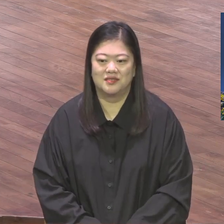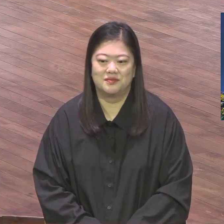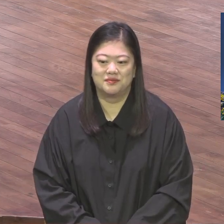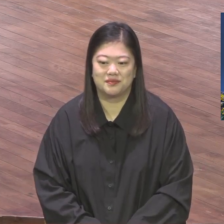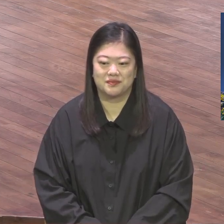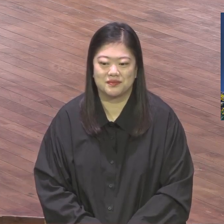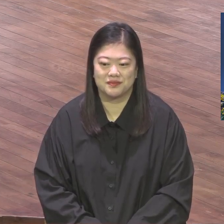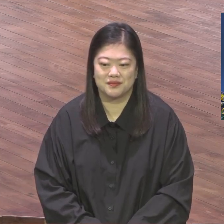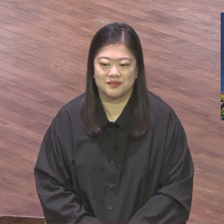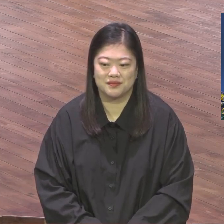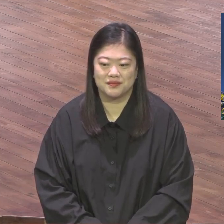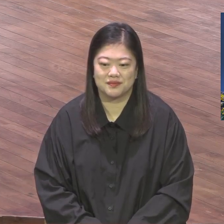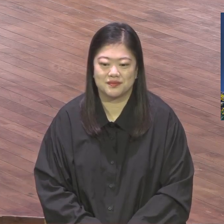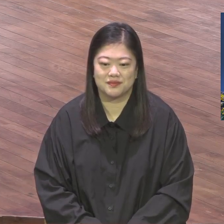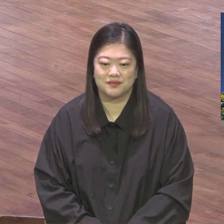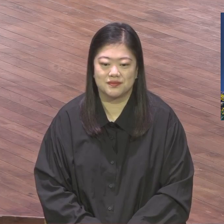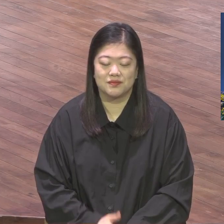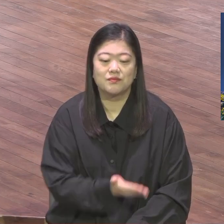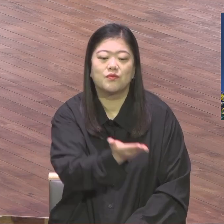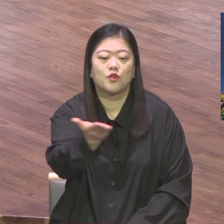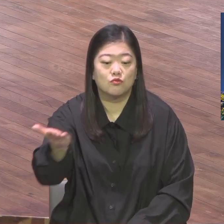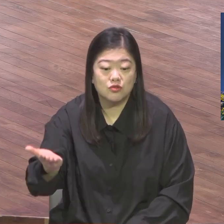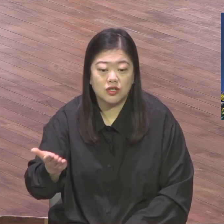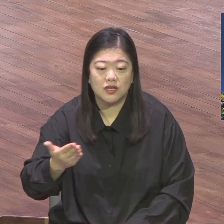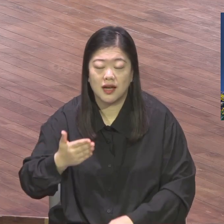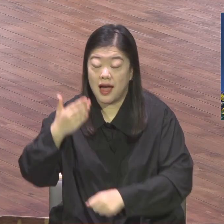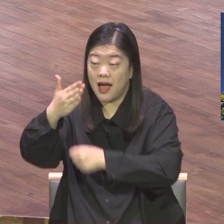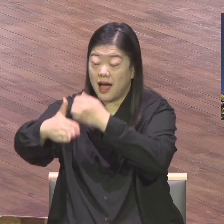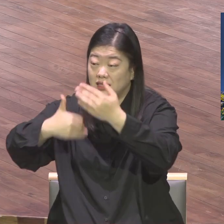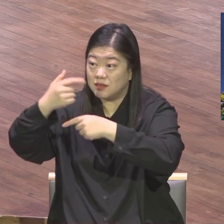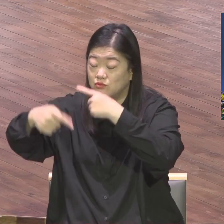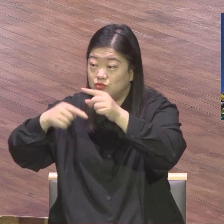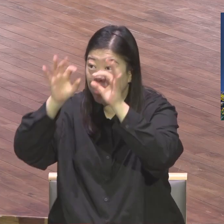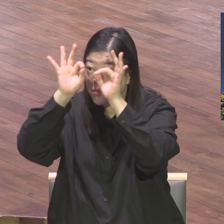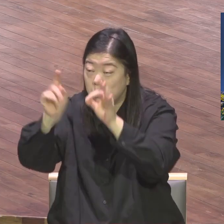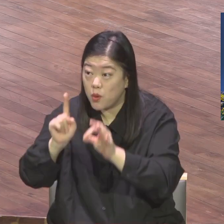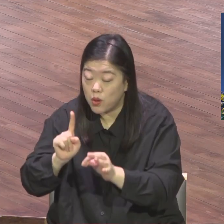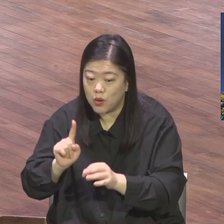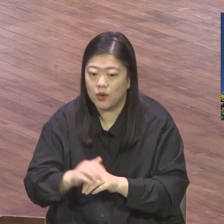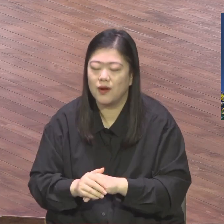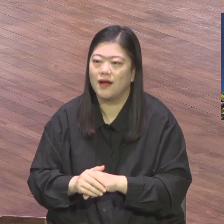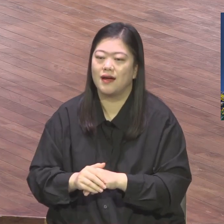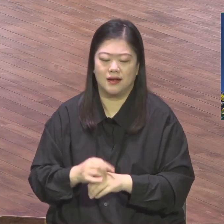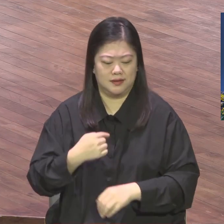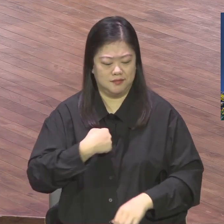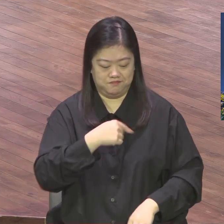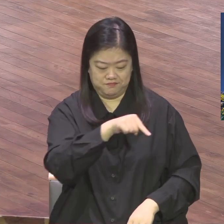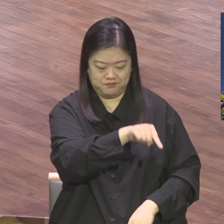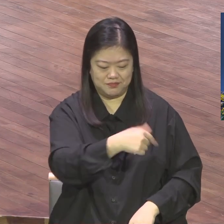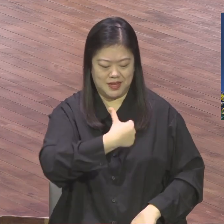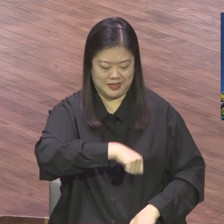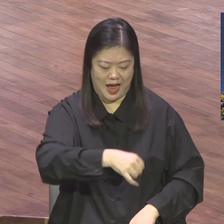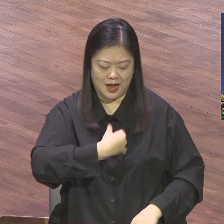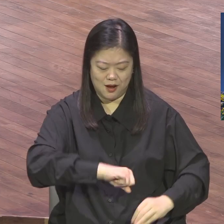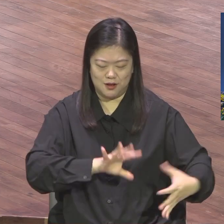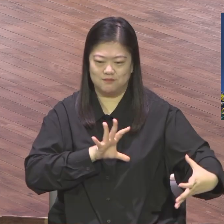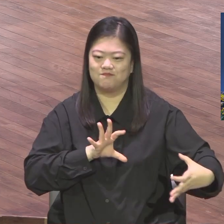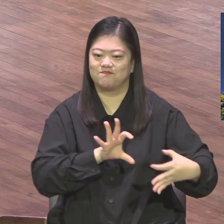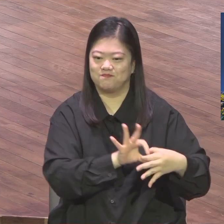음성은요, 바로 하나님의 자녀로 나를 삼아주시고, 나를 사단의